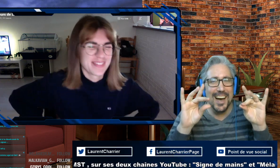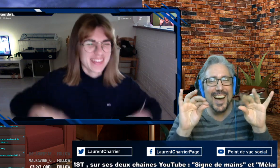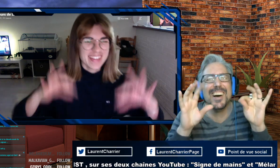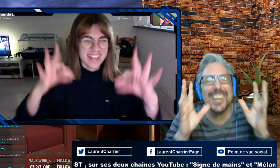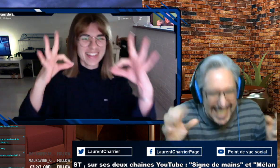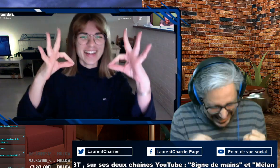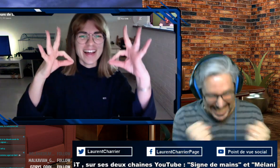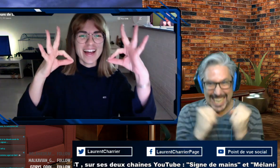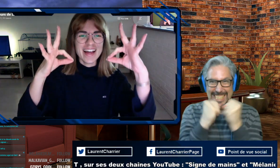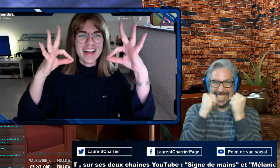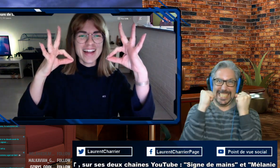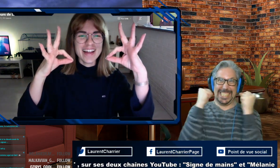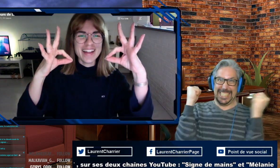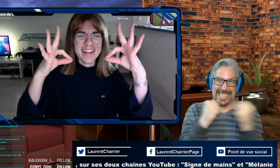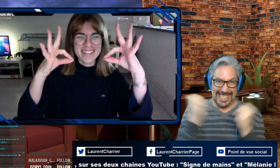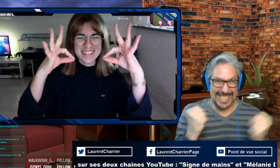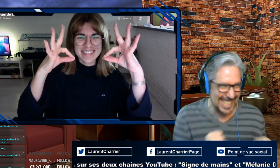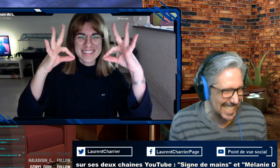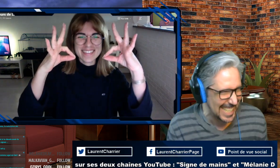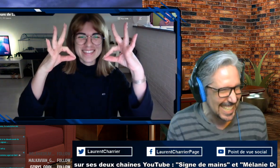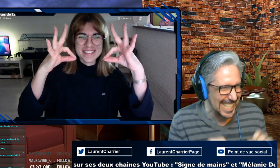Non, c'est... Ah.